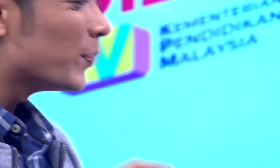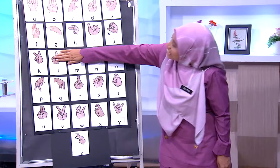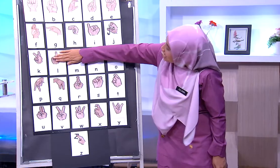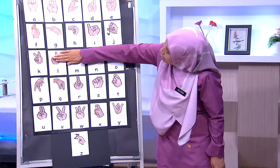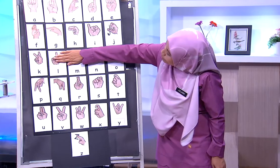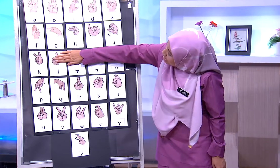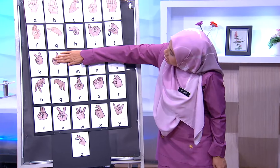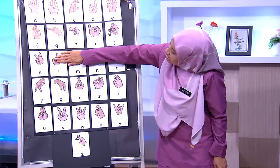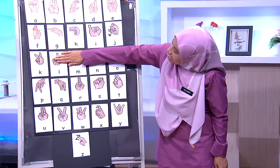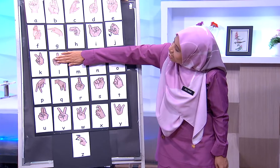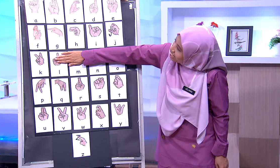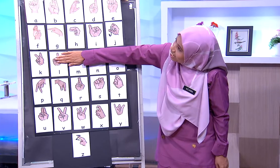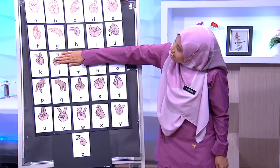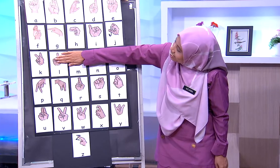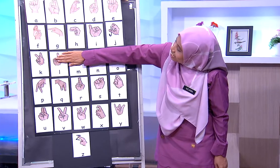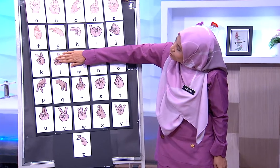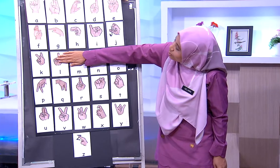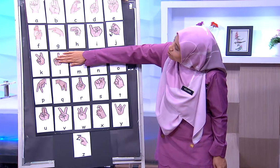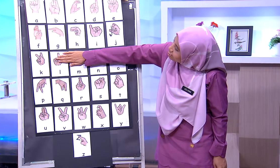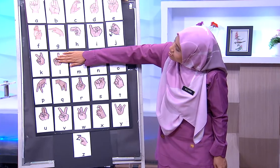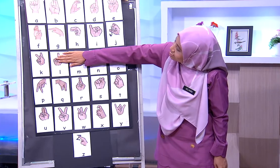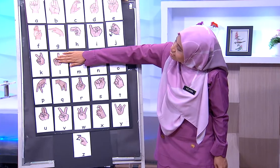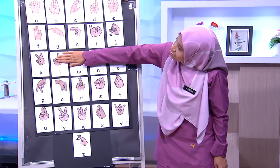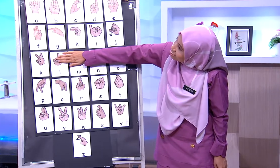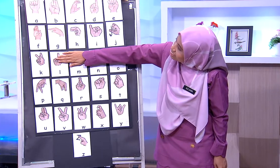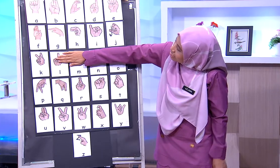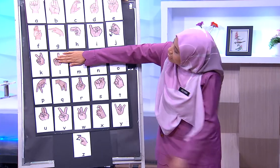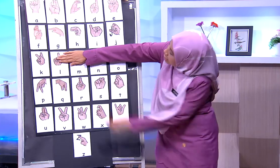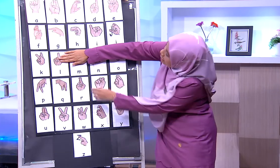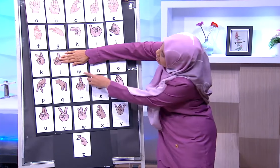semuanya Pura Puseh AC LG nih